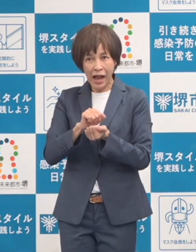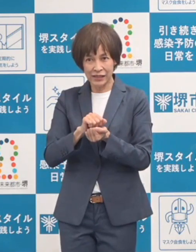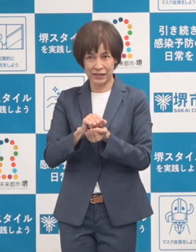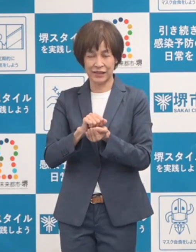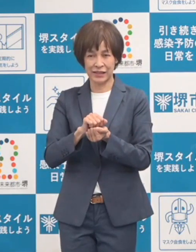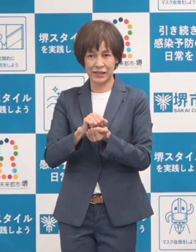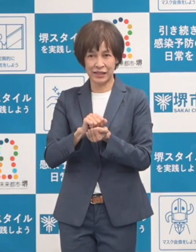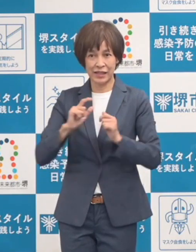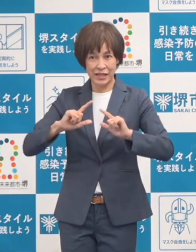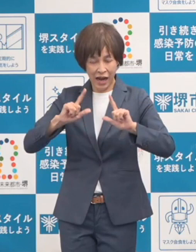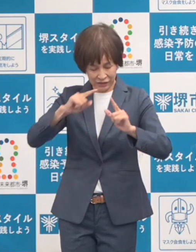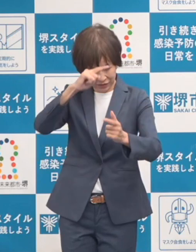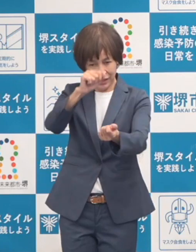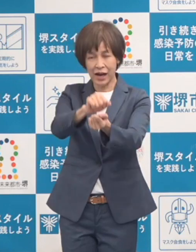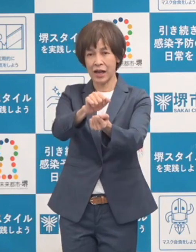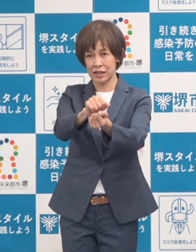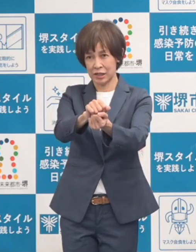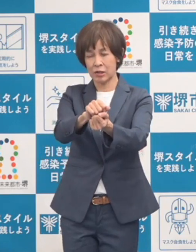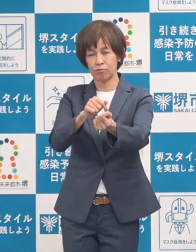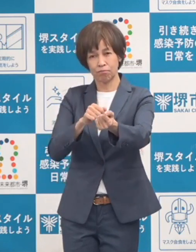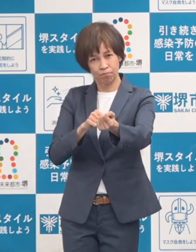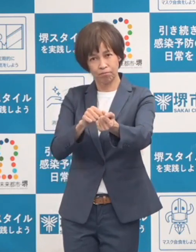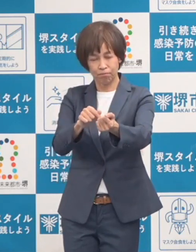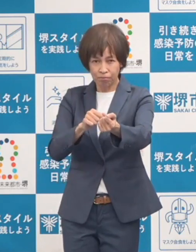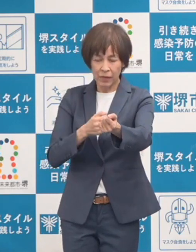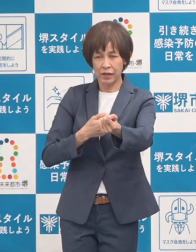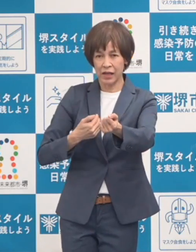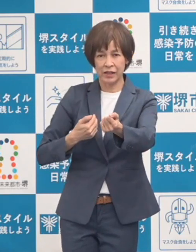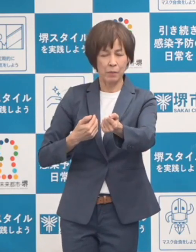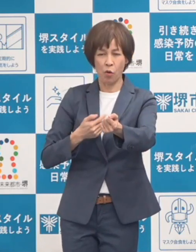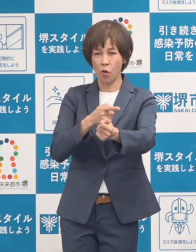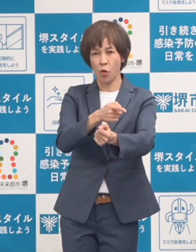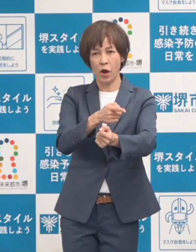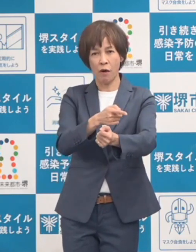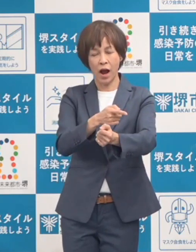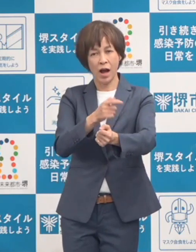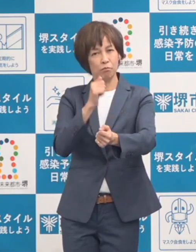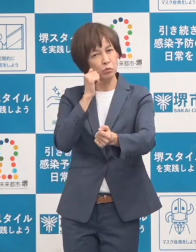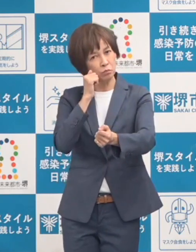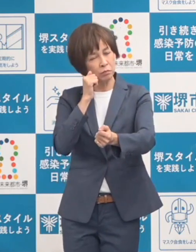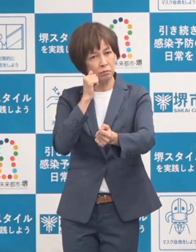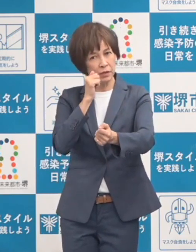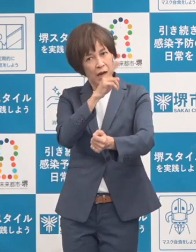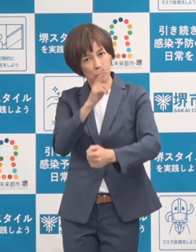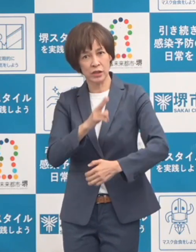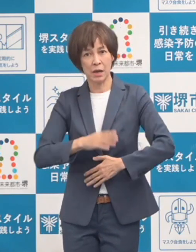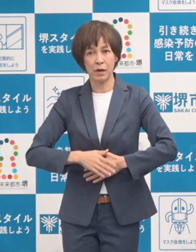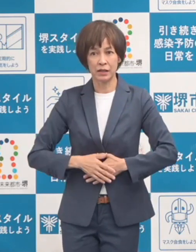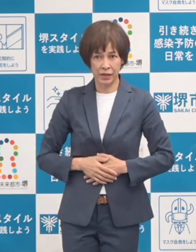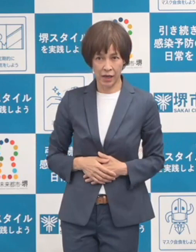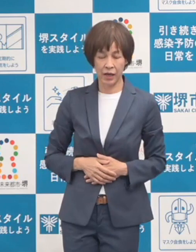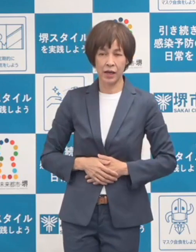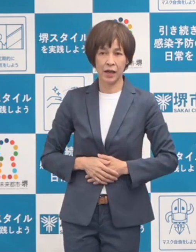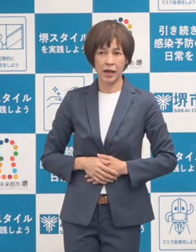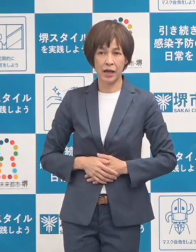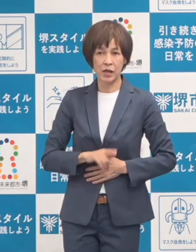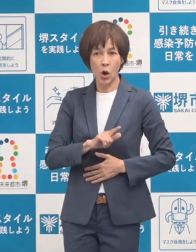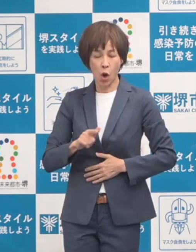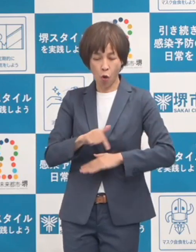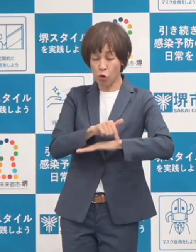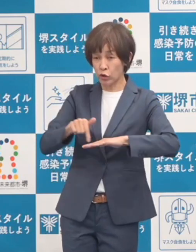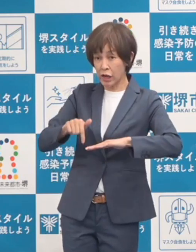としても私は不透明だったと考えています。今回今 SMI プロジェクト都心ラインを考えています